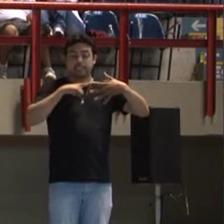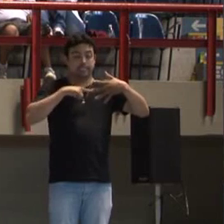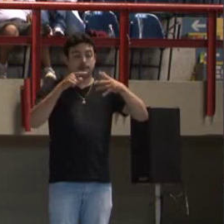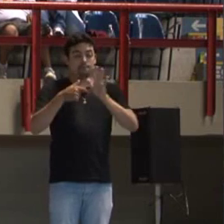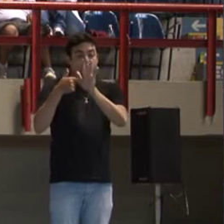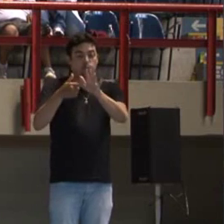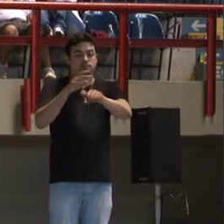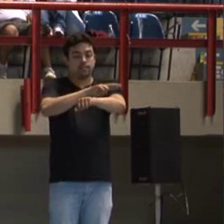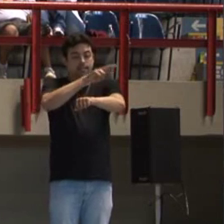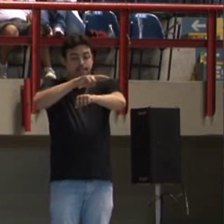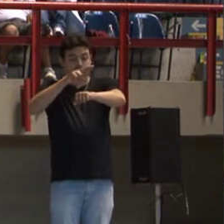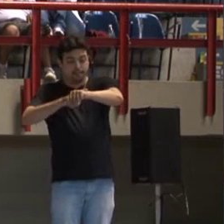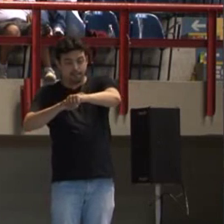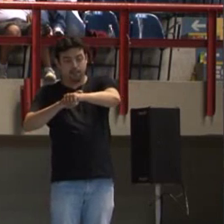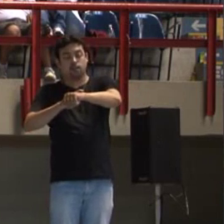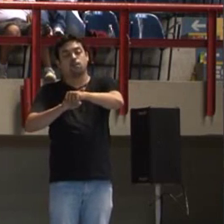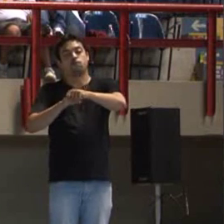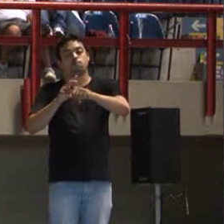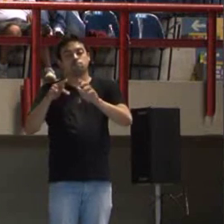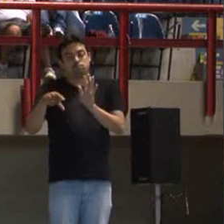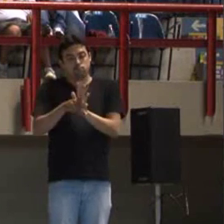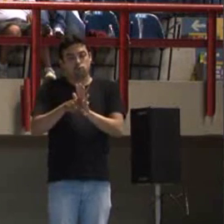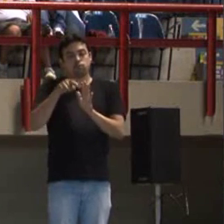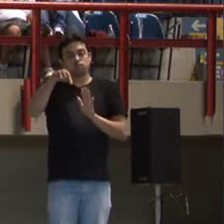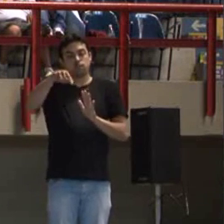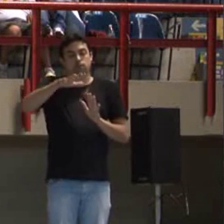relevo peculiar e favorável ao